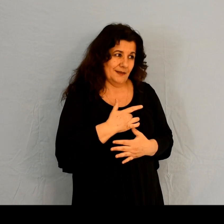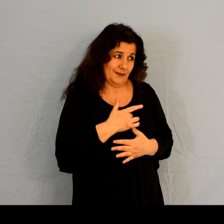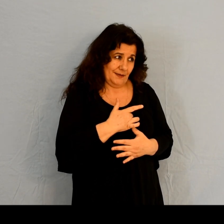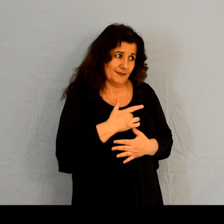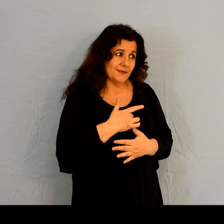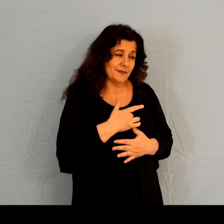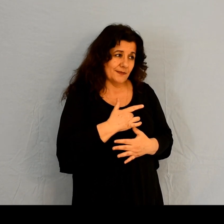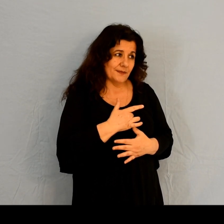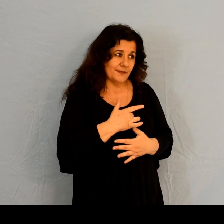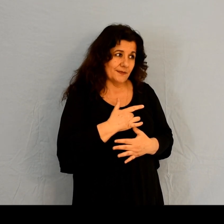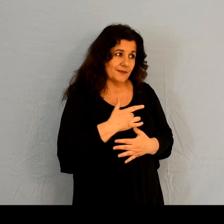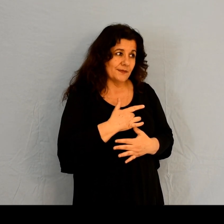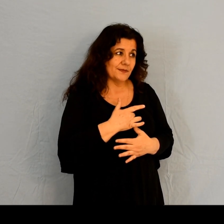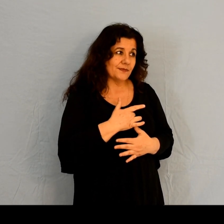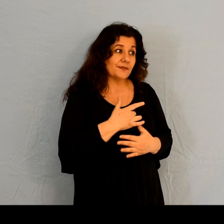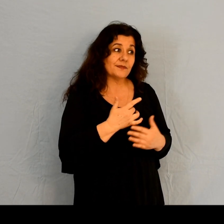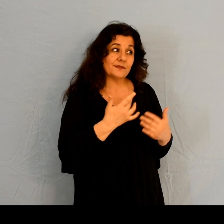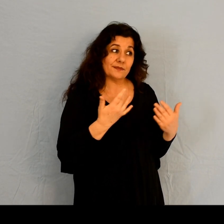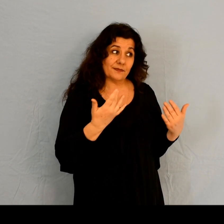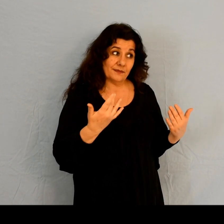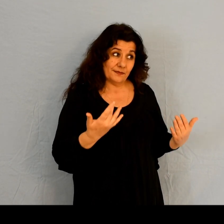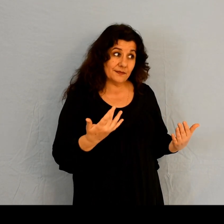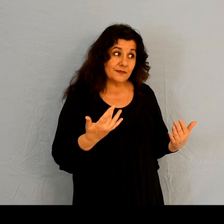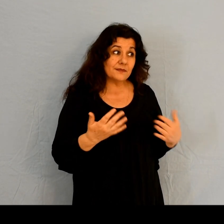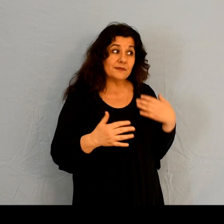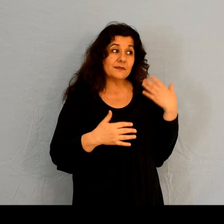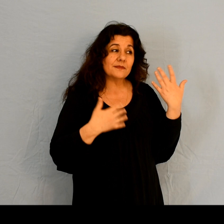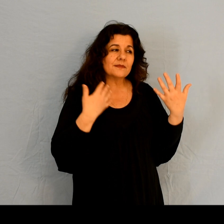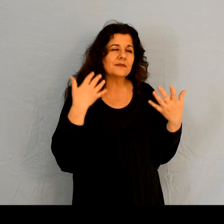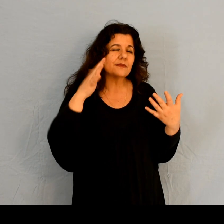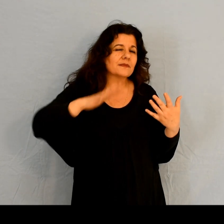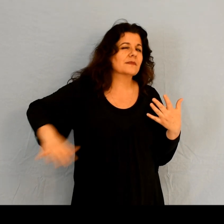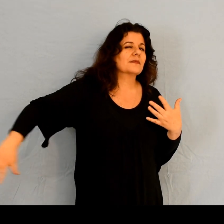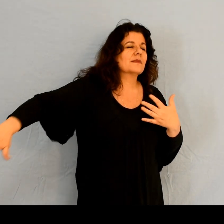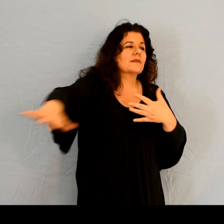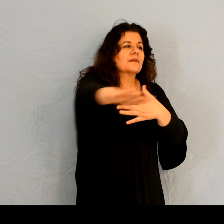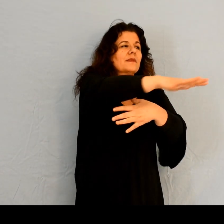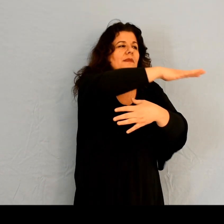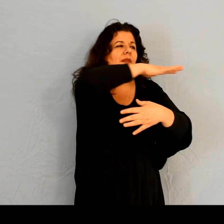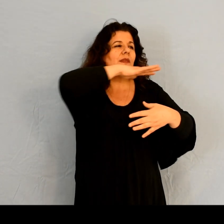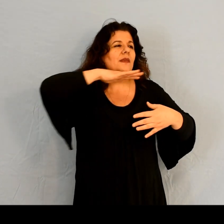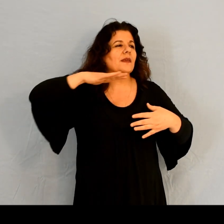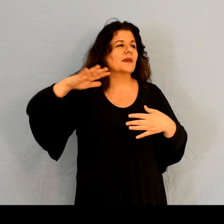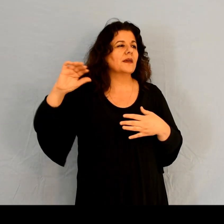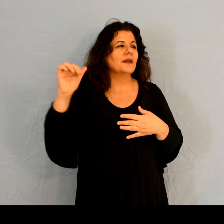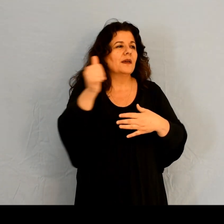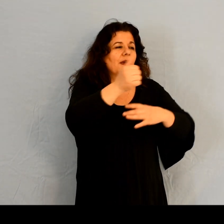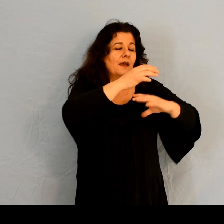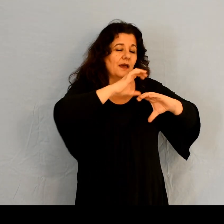Ainsi seront dévoilées les pensées qui viennent du cœur d'un grand nombre.